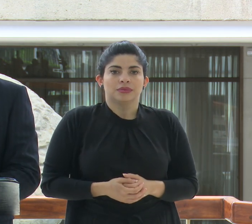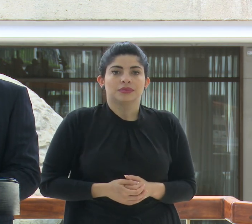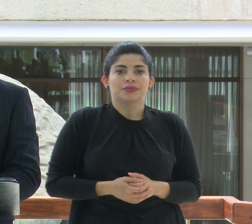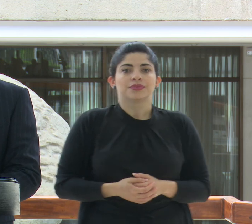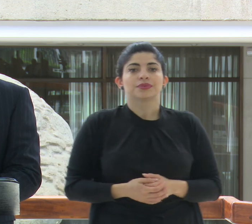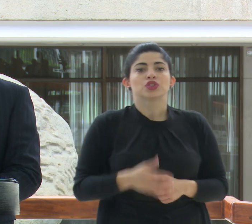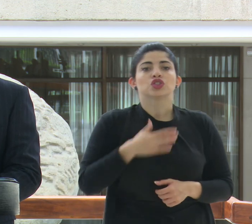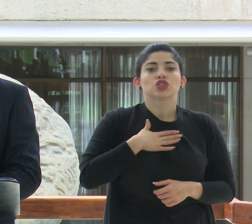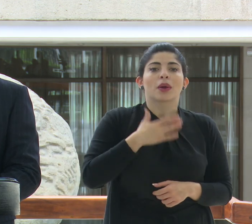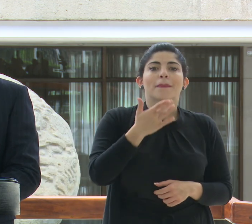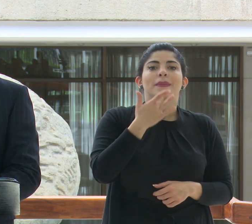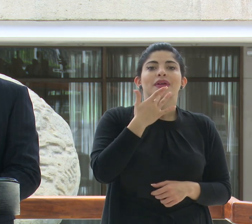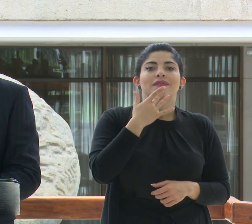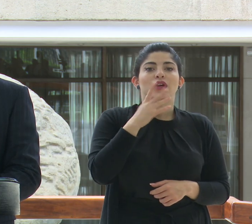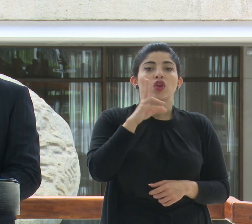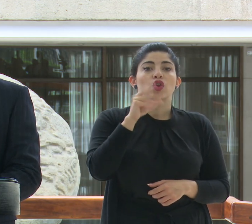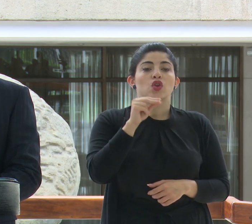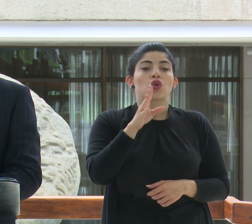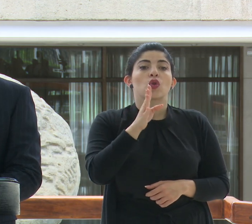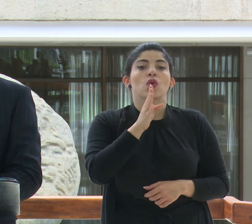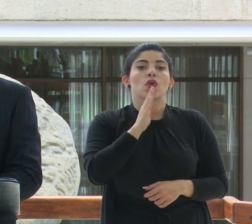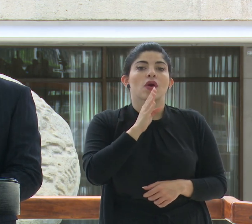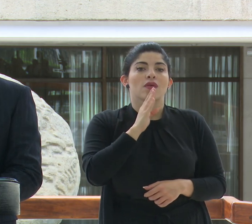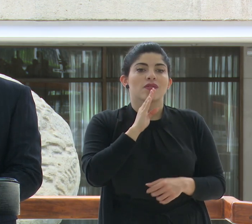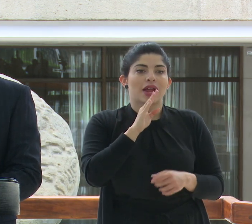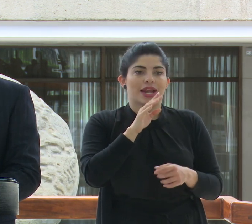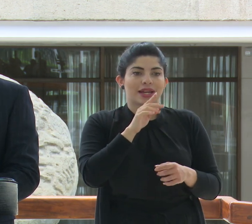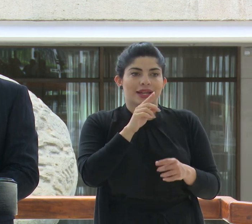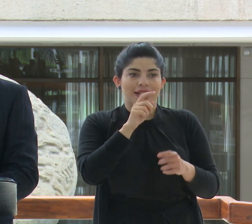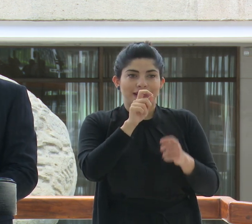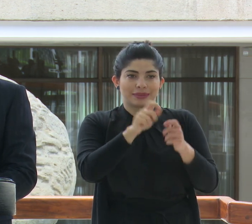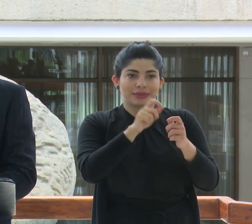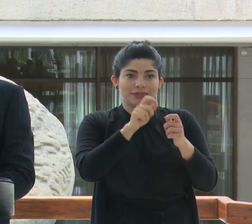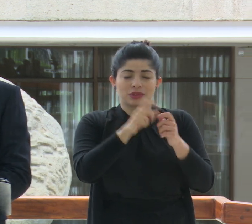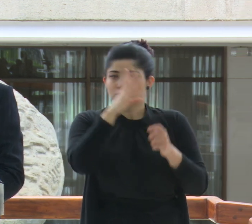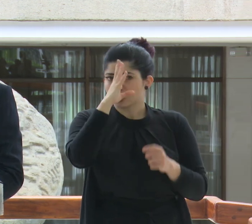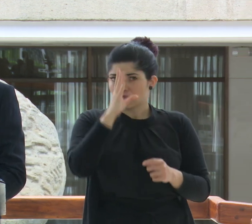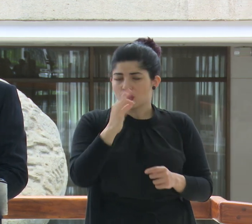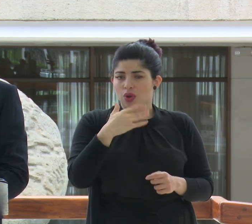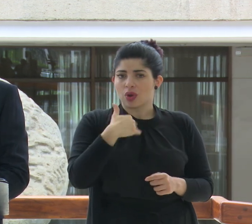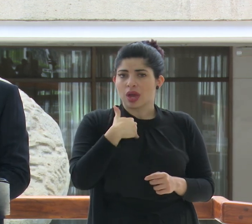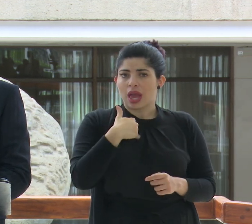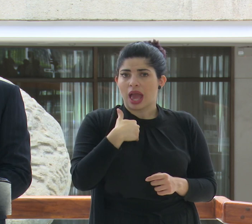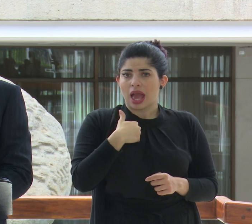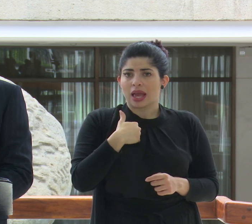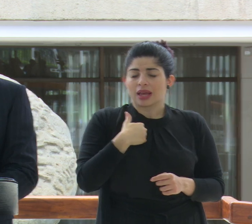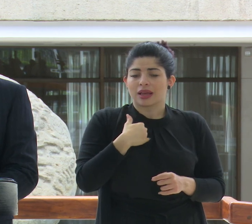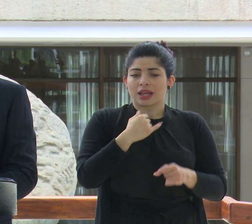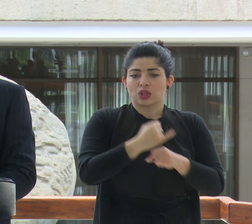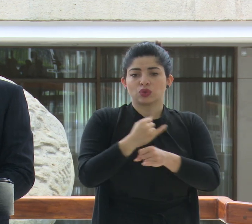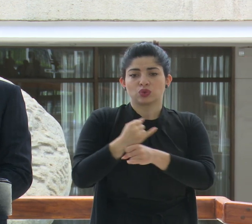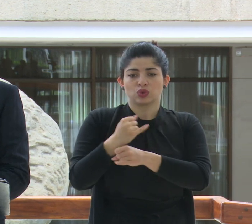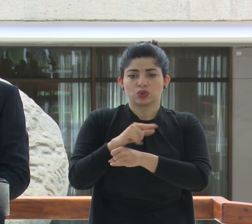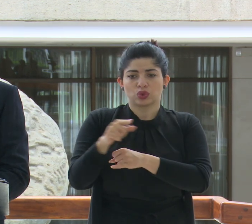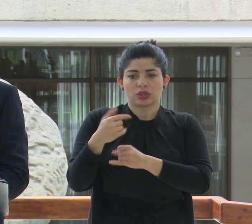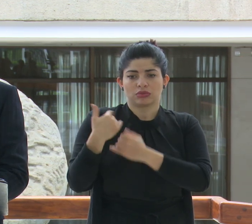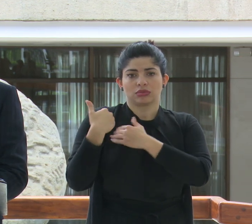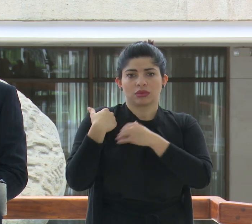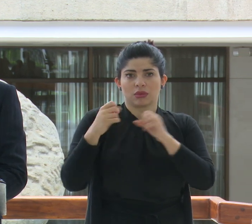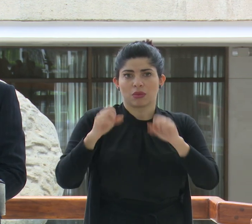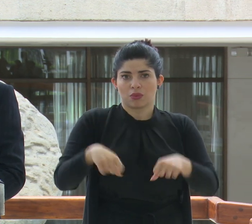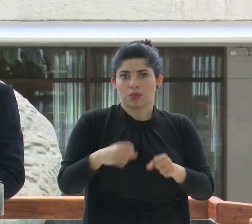yo preferiría no referirme en lo particular. Yo creo que hay instancias competentes que lo pueden